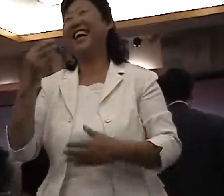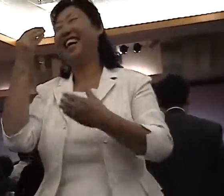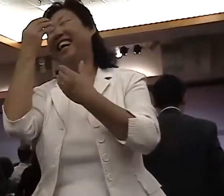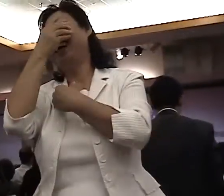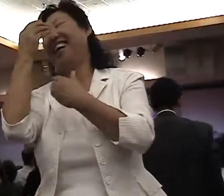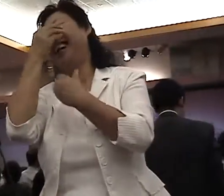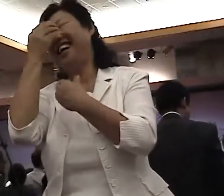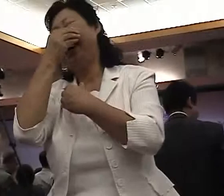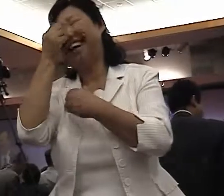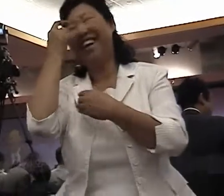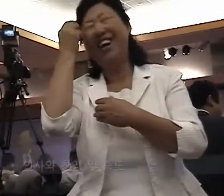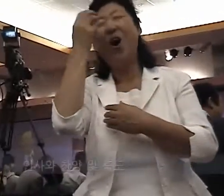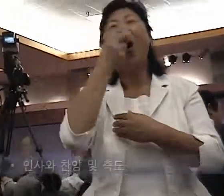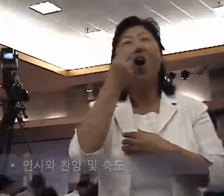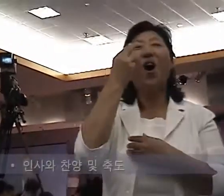됩시다.